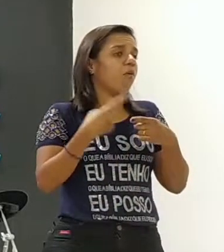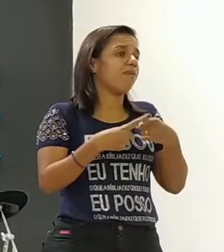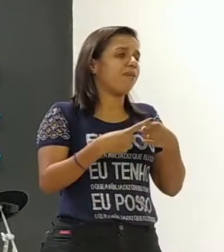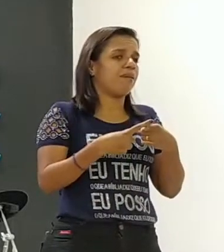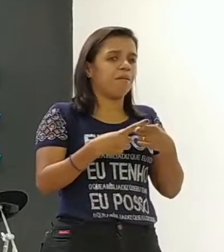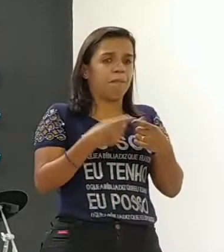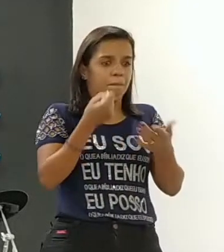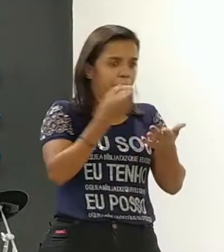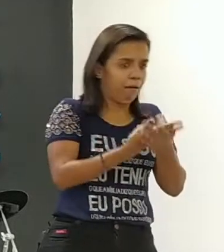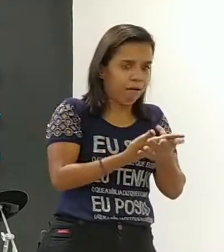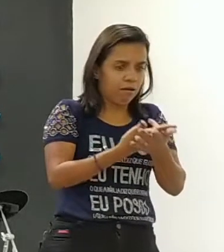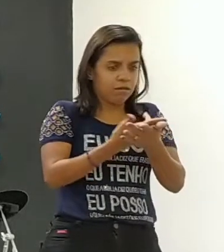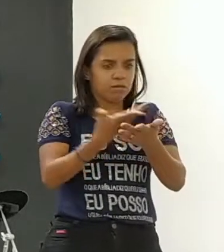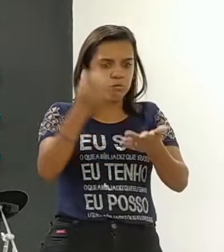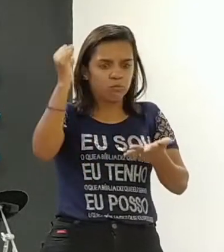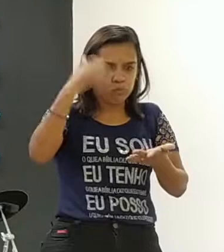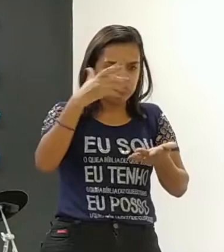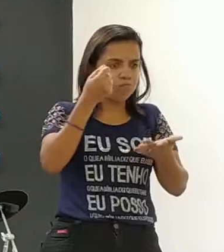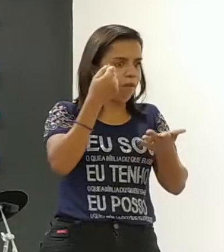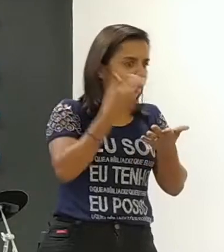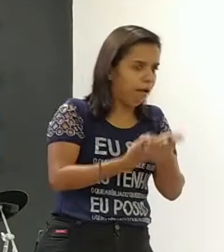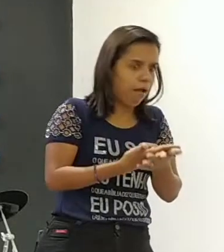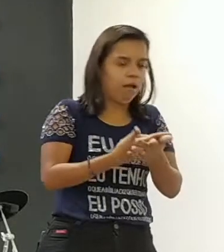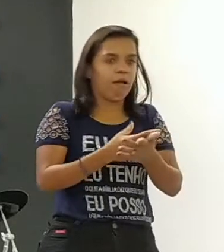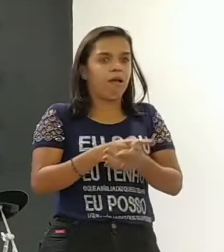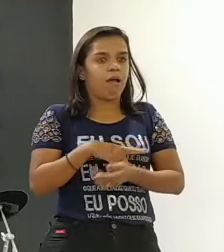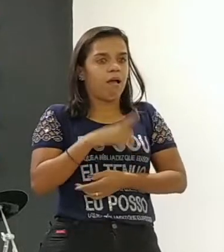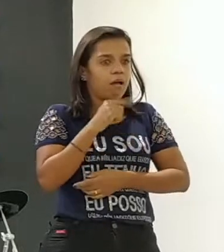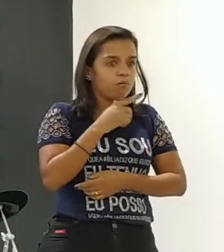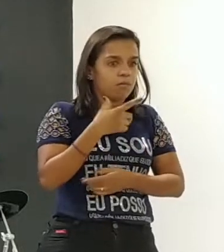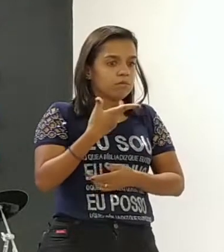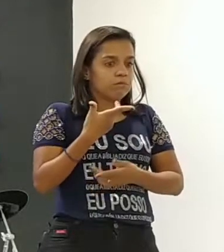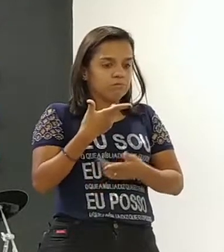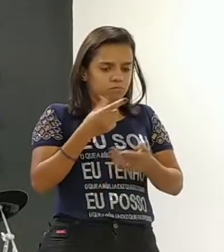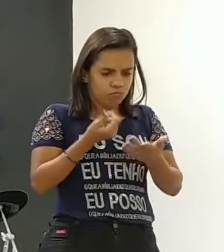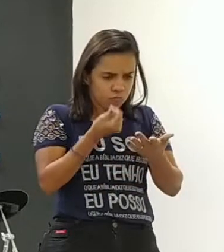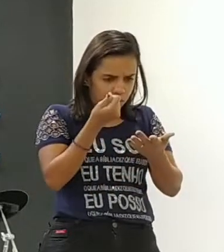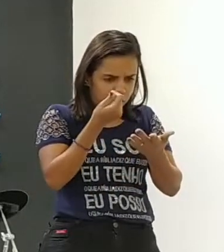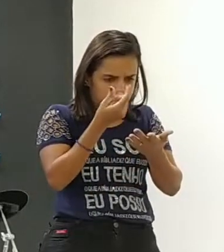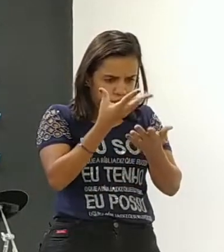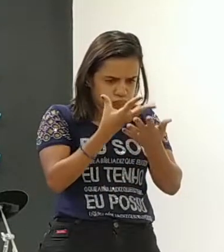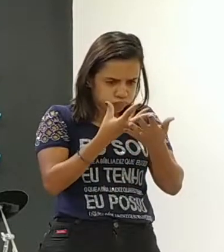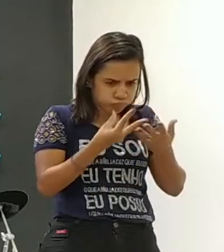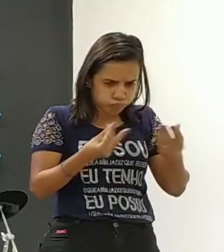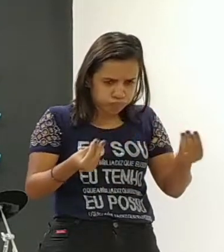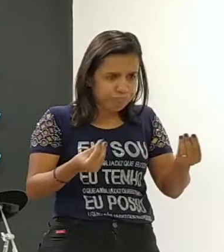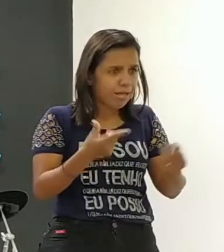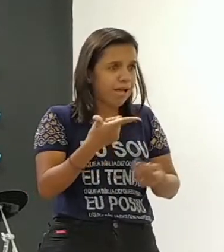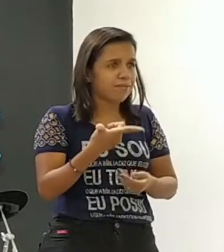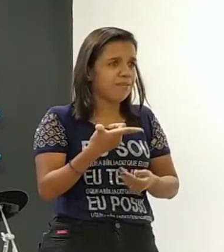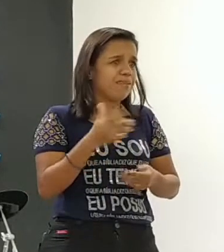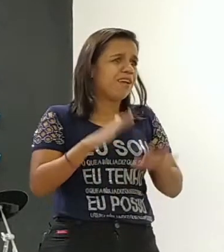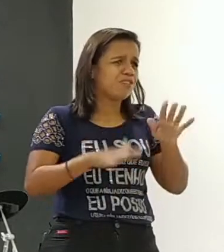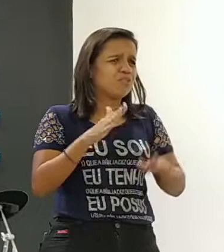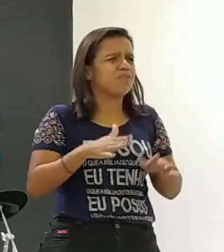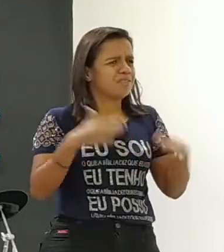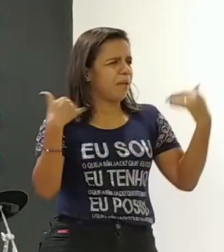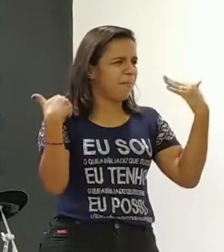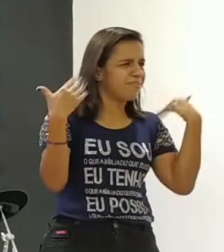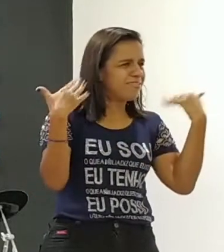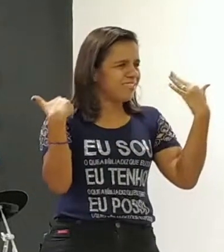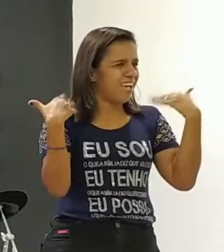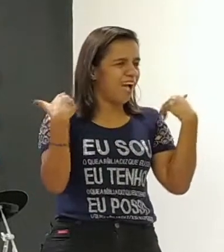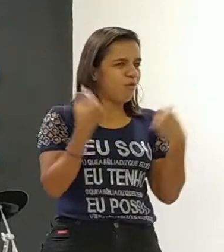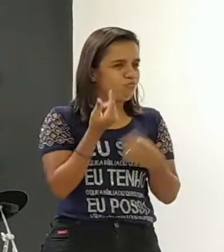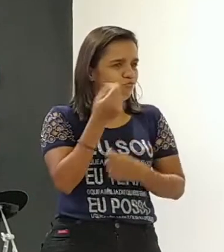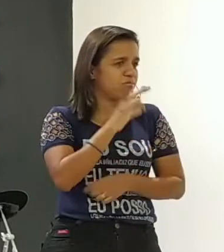as contas chegam, você fecha o mês, e quando você vai ver não sobrou nada, e você quer às vezes passear, sei lá, fazer qualquer